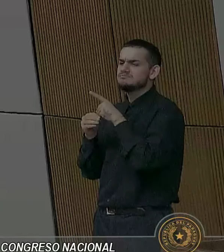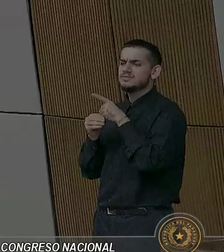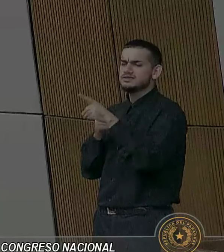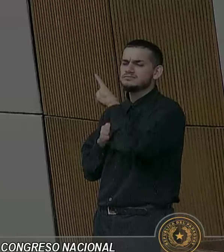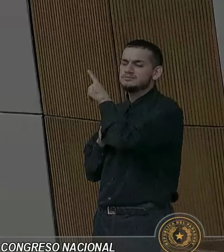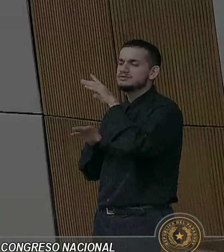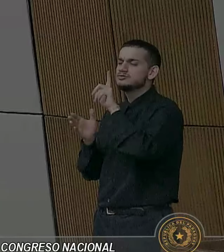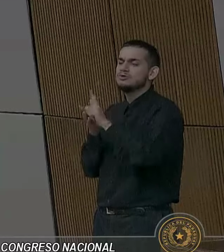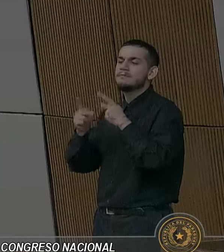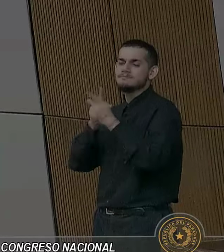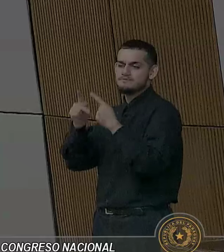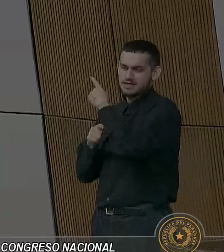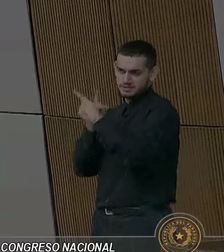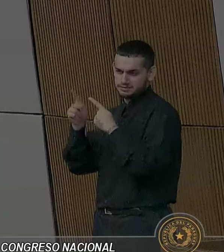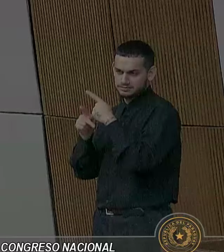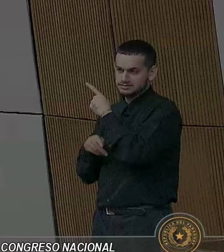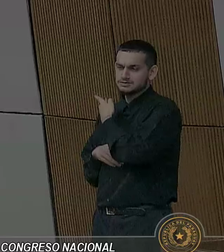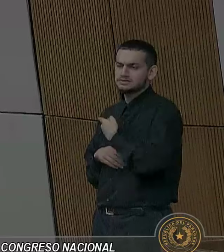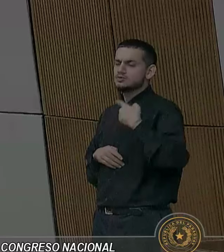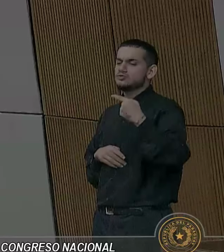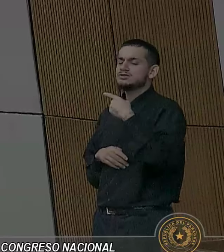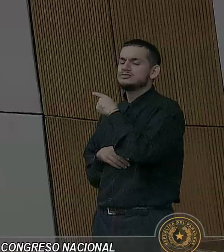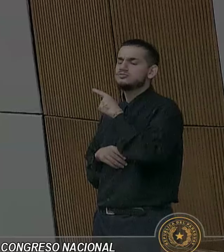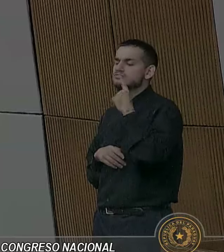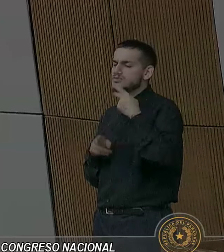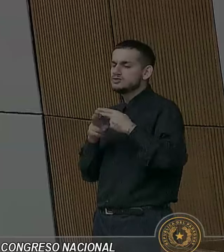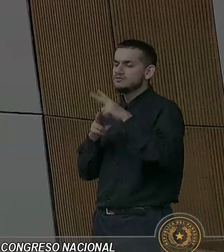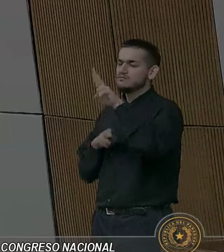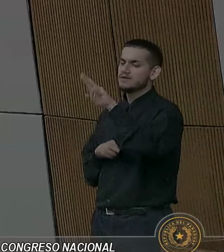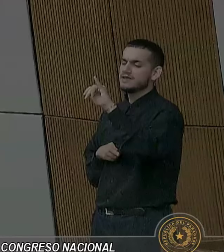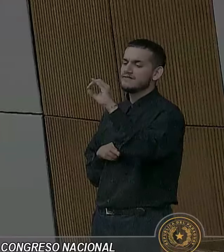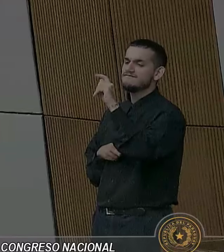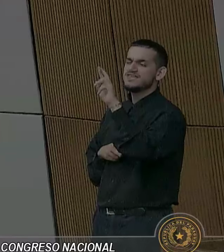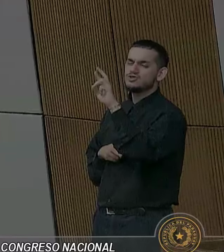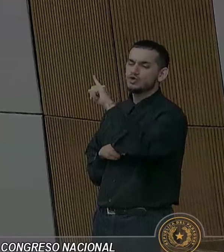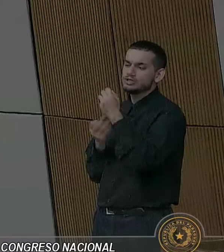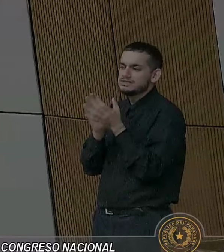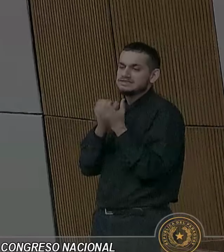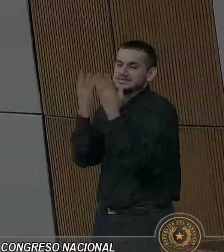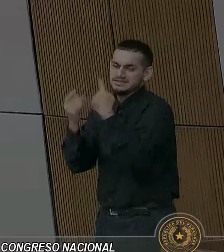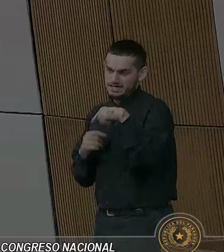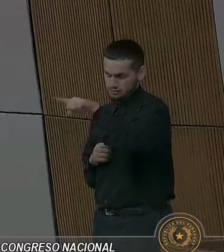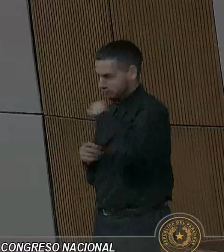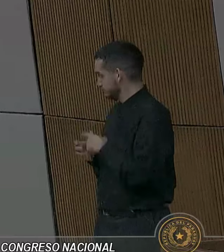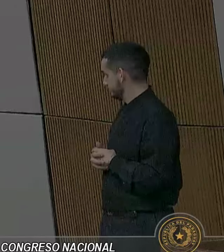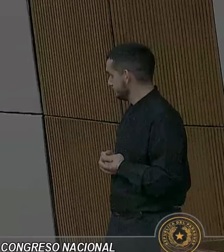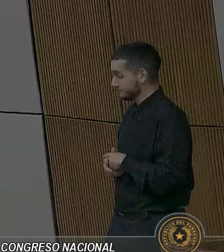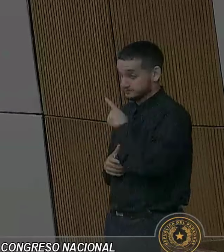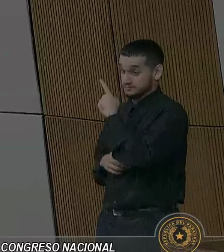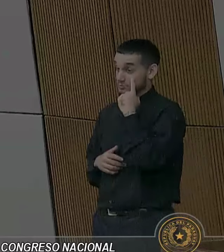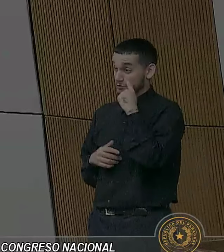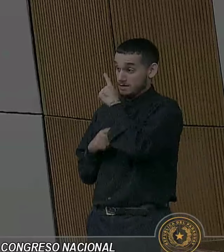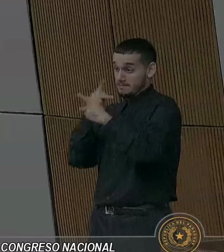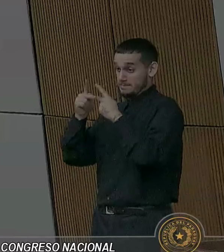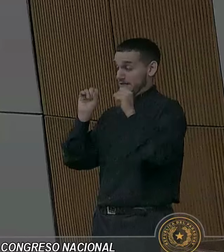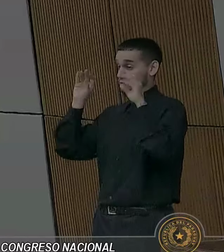el saludo al señor gobernador, que es el abogado Víctor Hugo Fornerón, que justamente celebra esta iniciativa y me envía